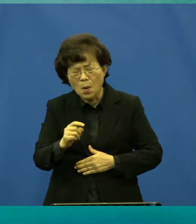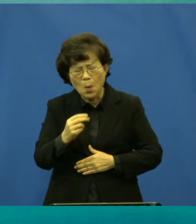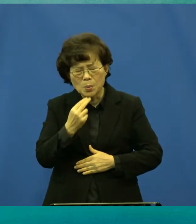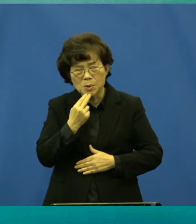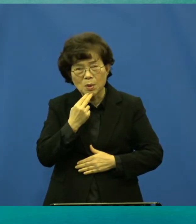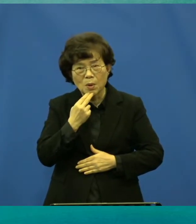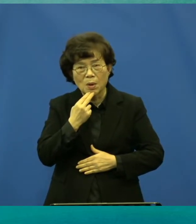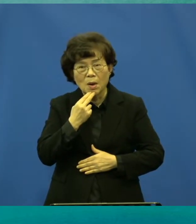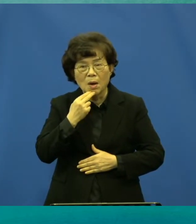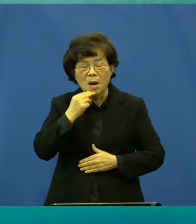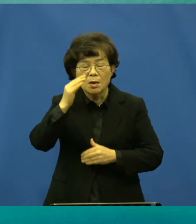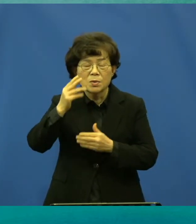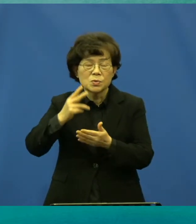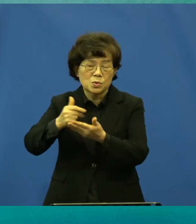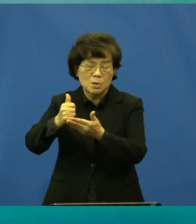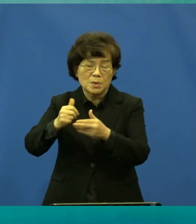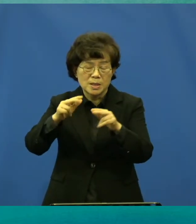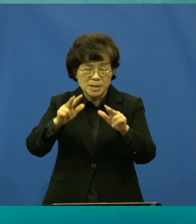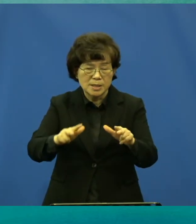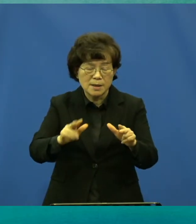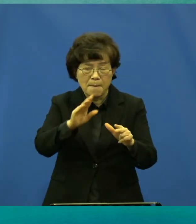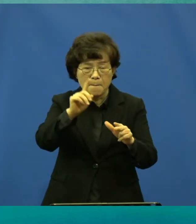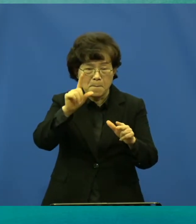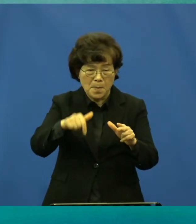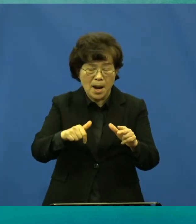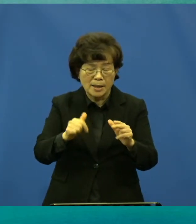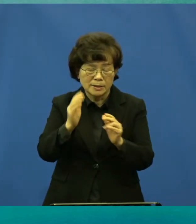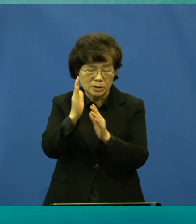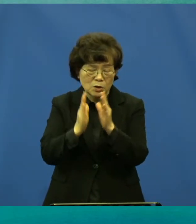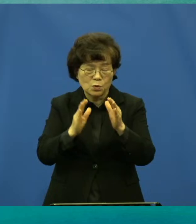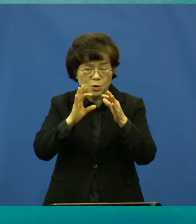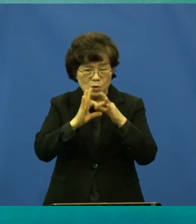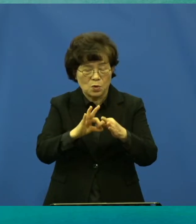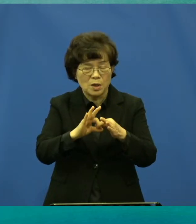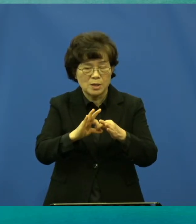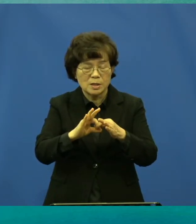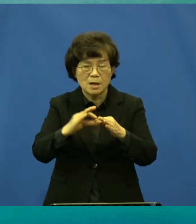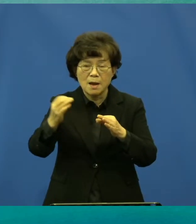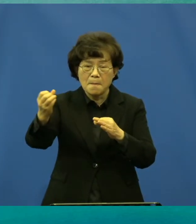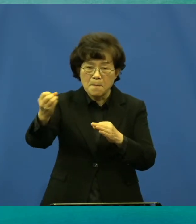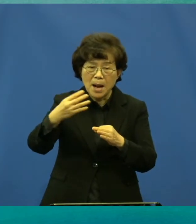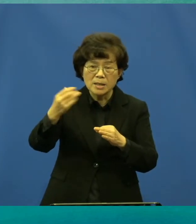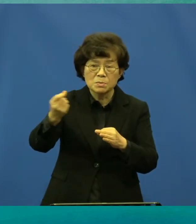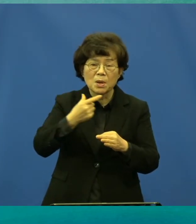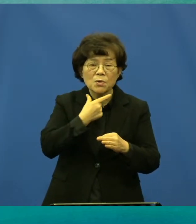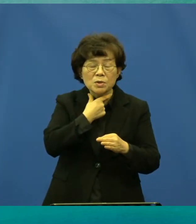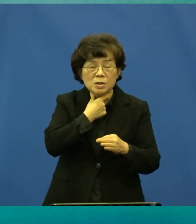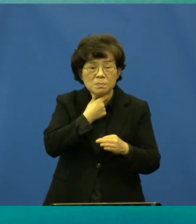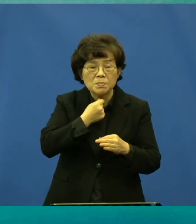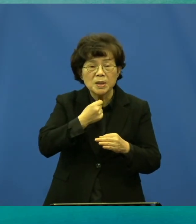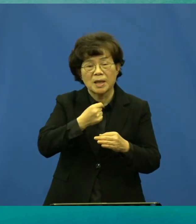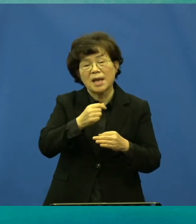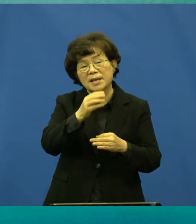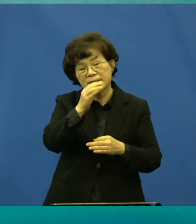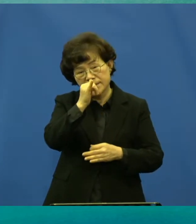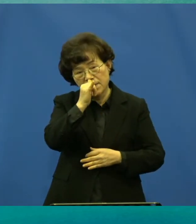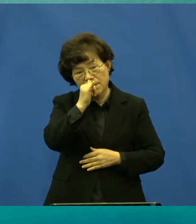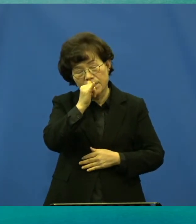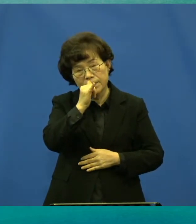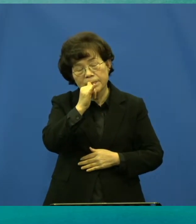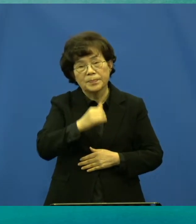분명히 주님은 지금 이 박넝쿨을 통하여 말씀하고자 하는 메시지가 있는 거예요.